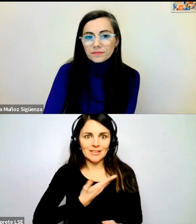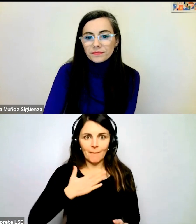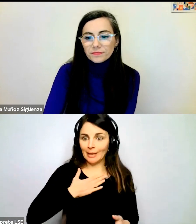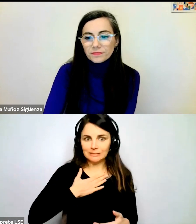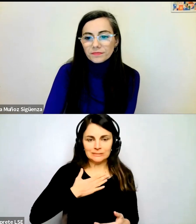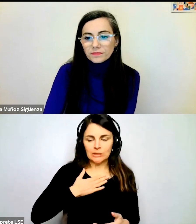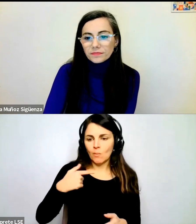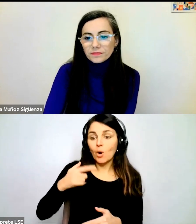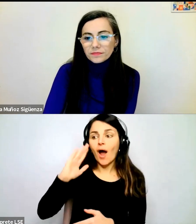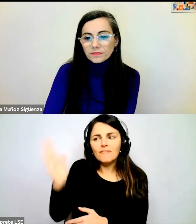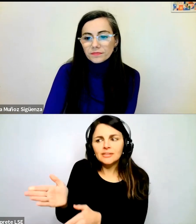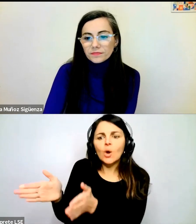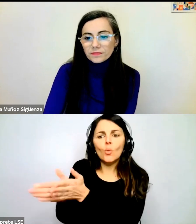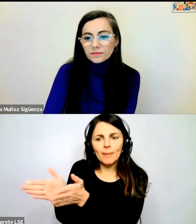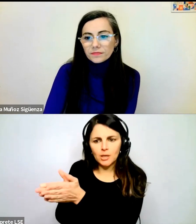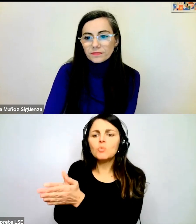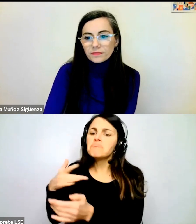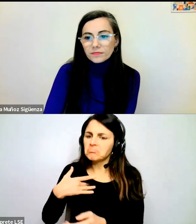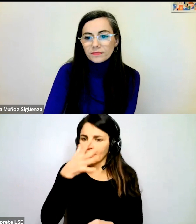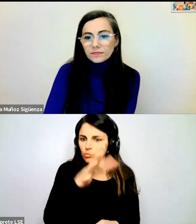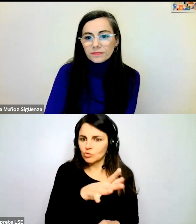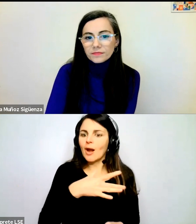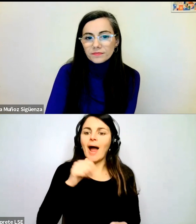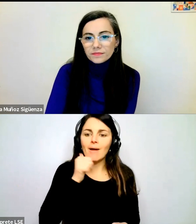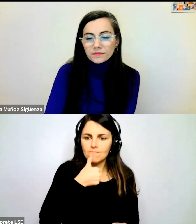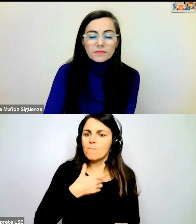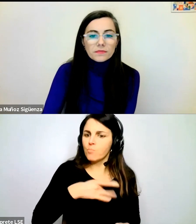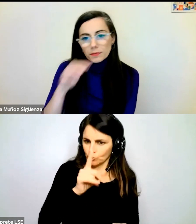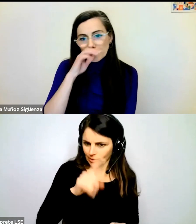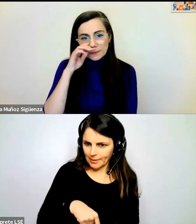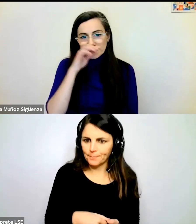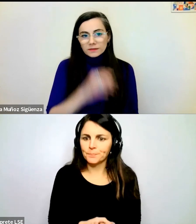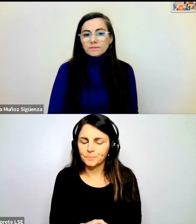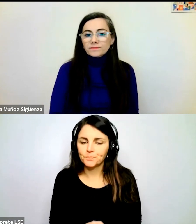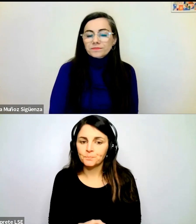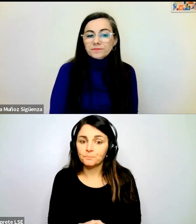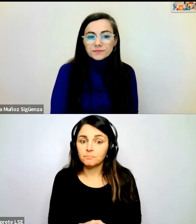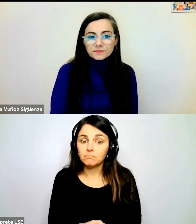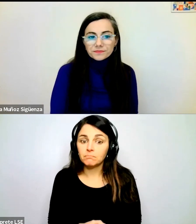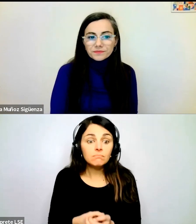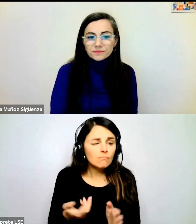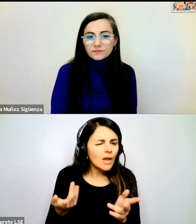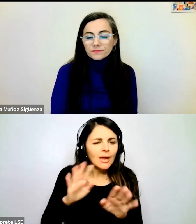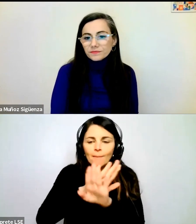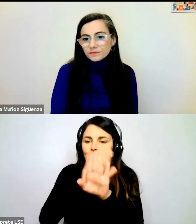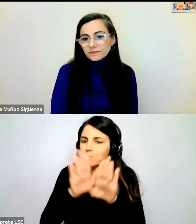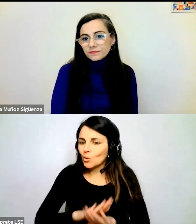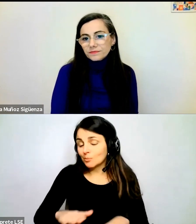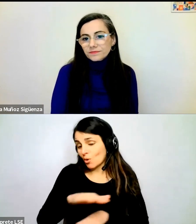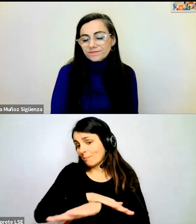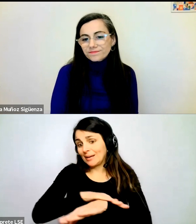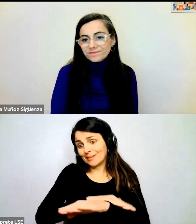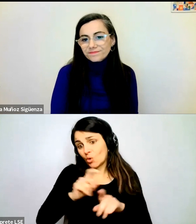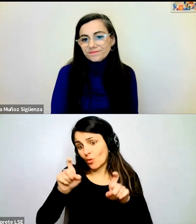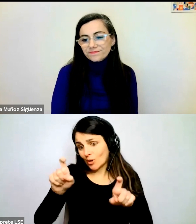inspector y vea qué está pasando dentro de la empresa. Y por último, la página web del Ministerio de Educación y